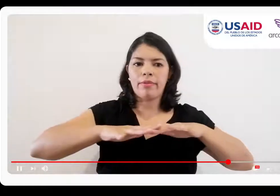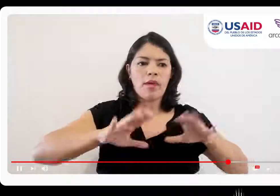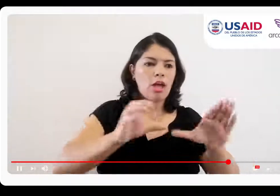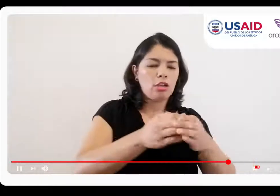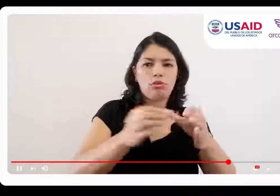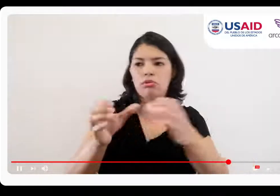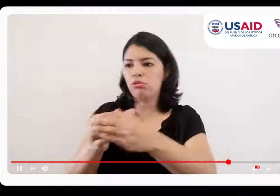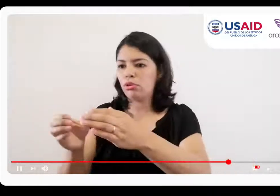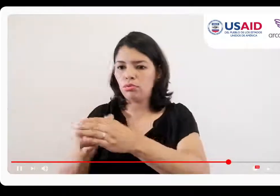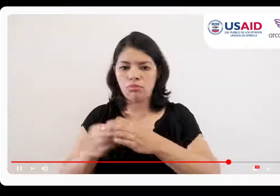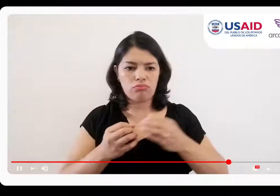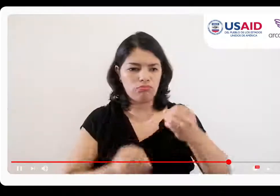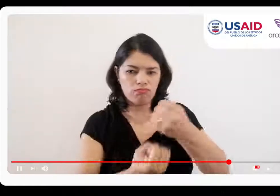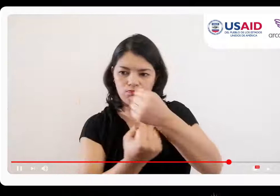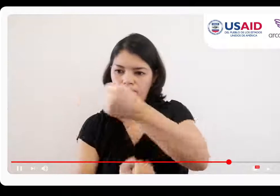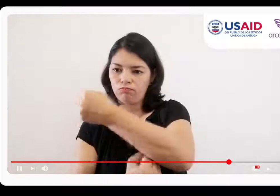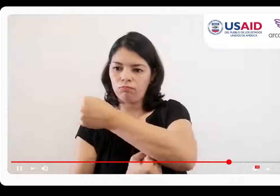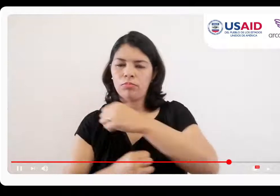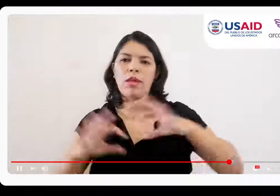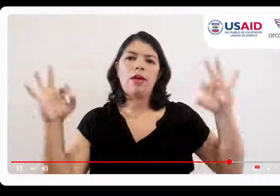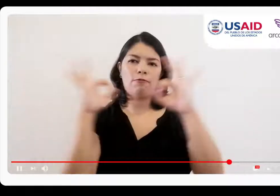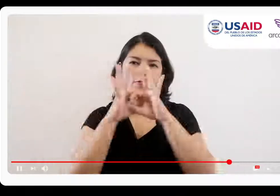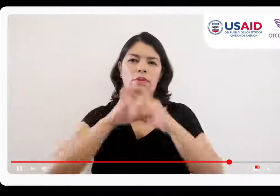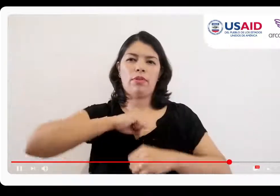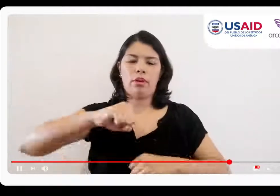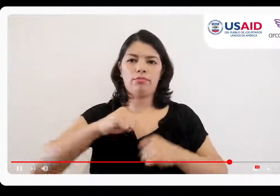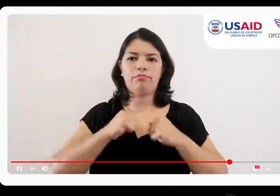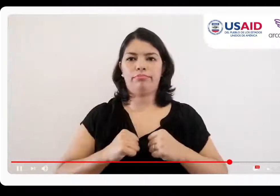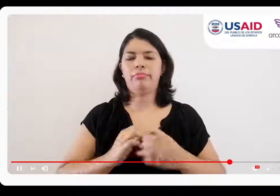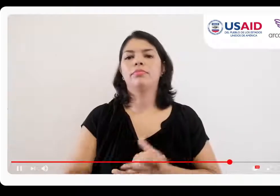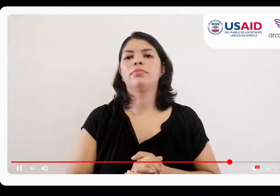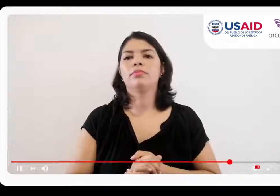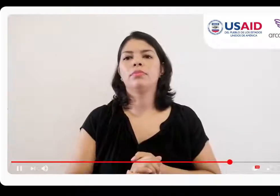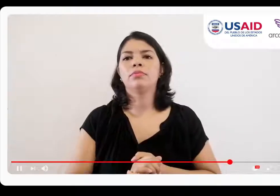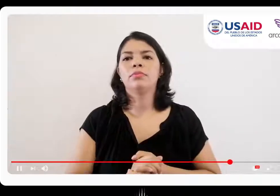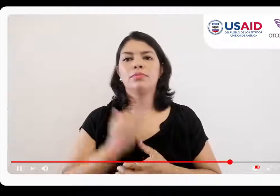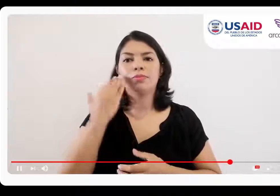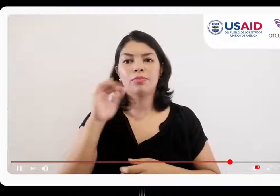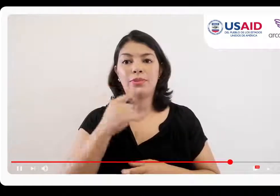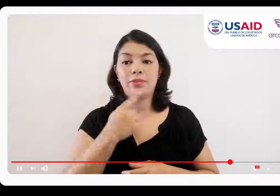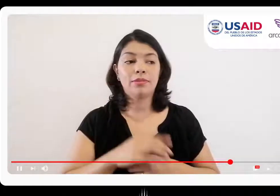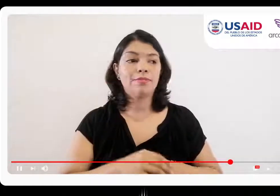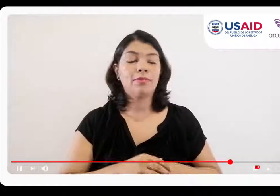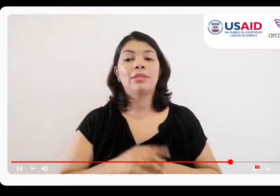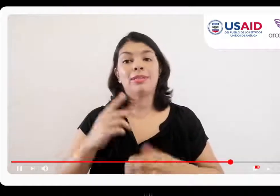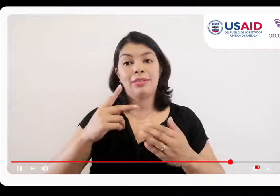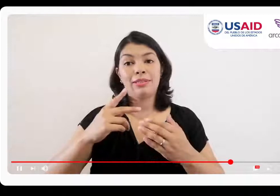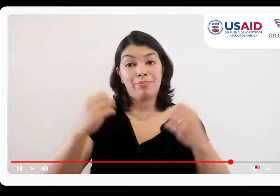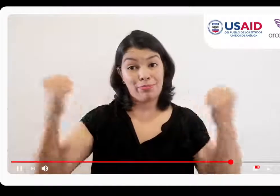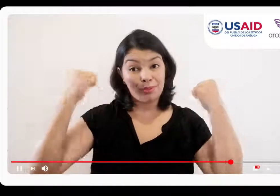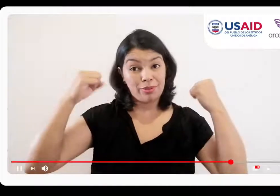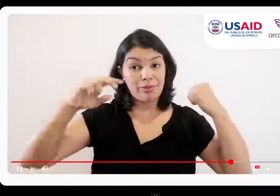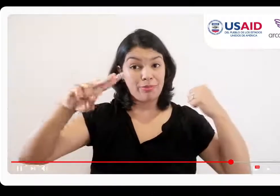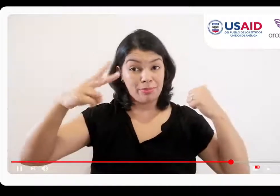fortaleciendo asociaciones basadas en el enfoque de derechos. Así como Sport Power o como la fundación